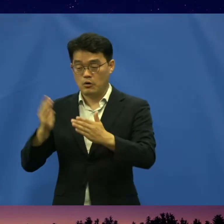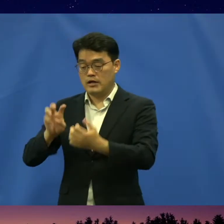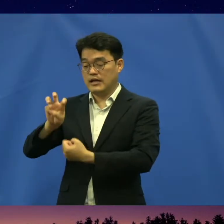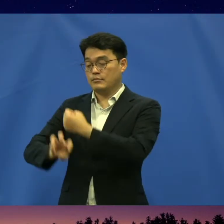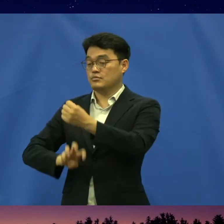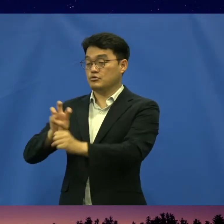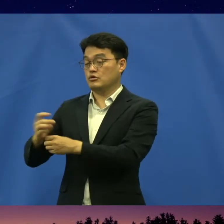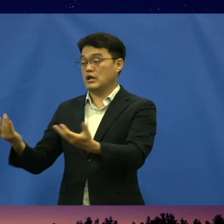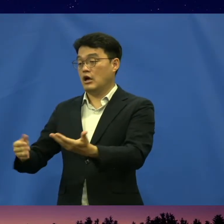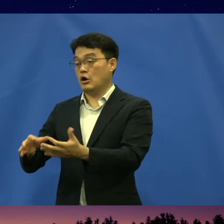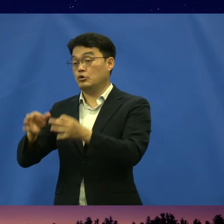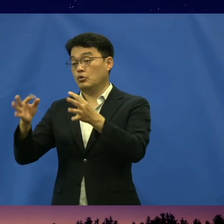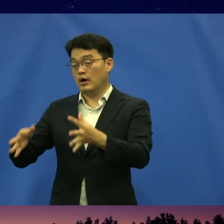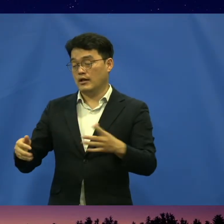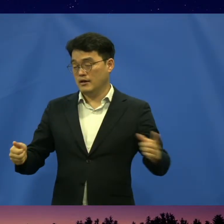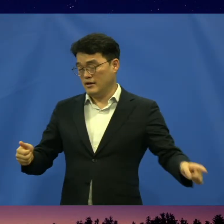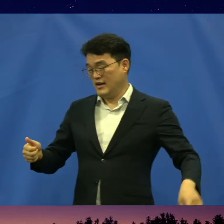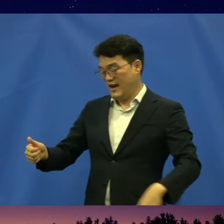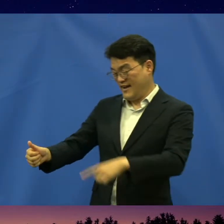욕을 당하시되